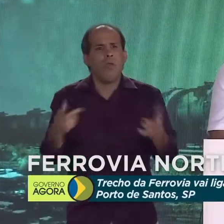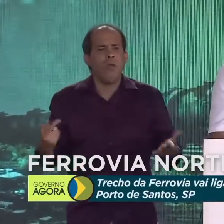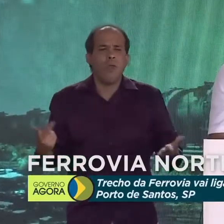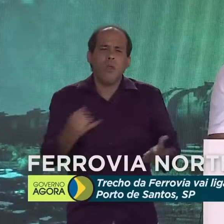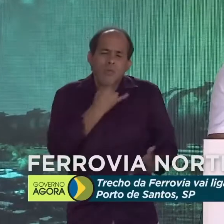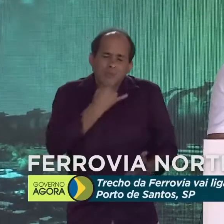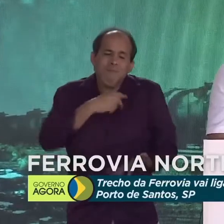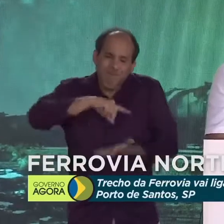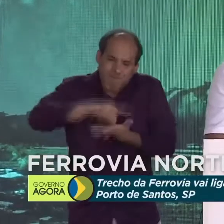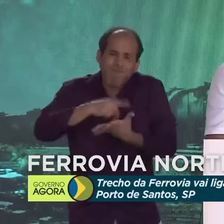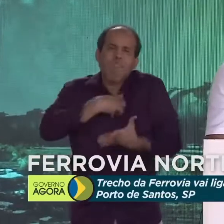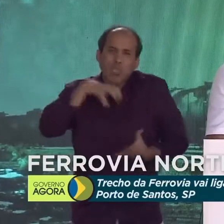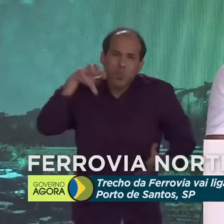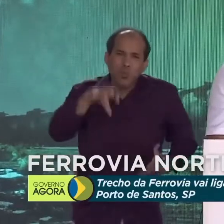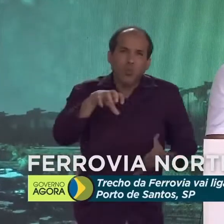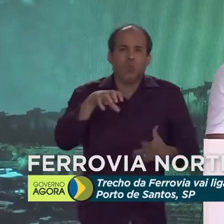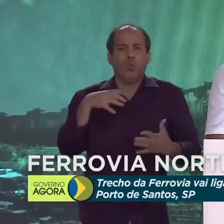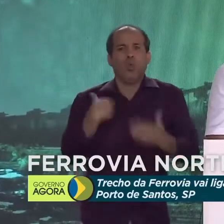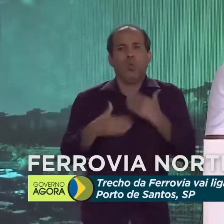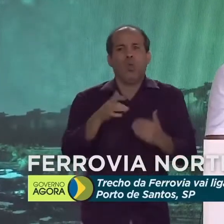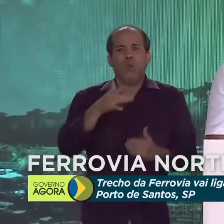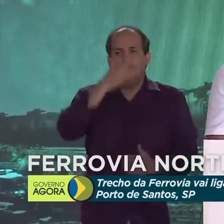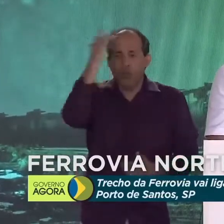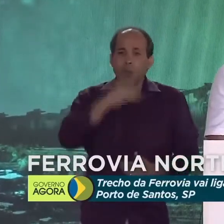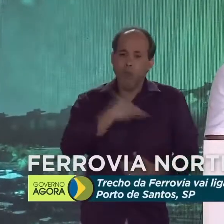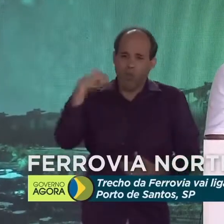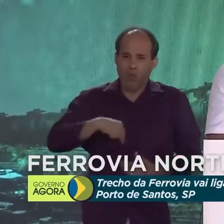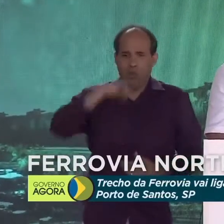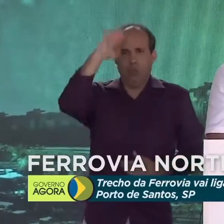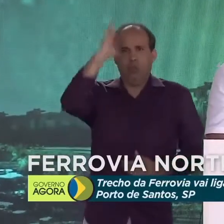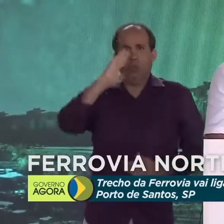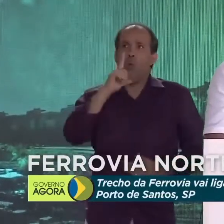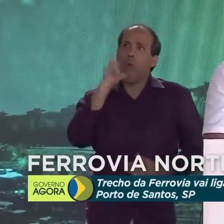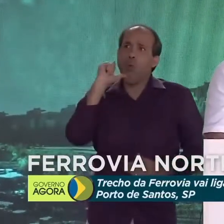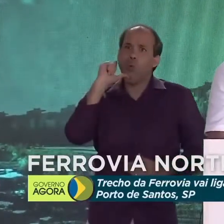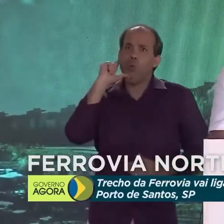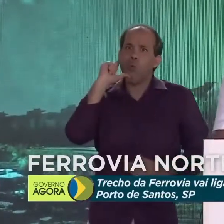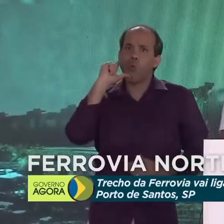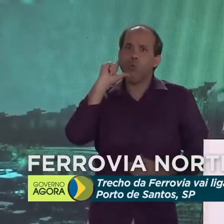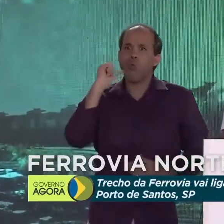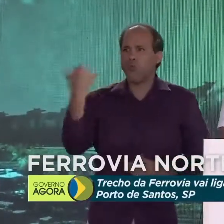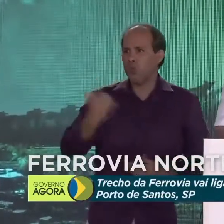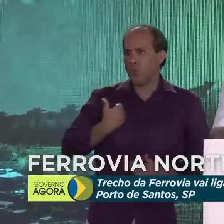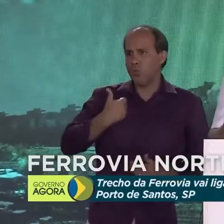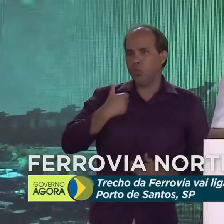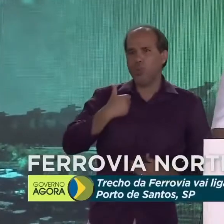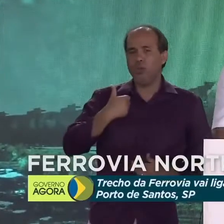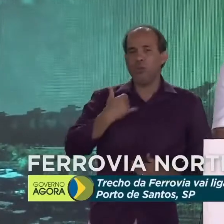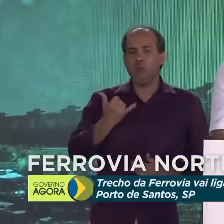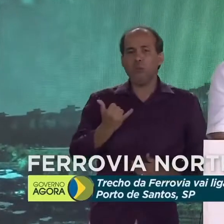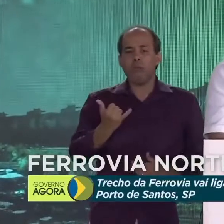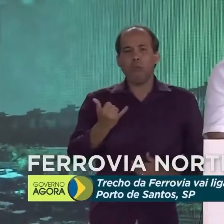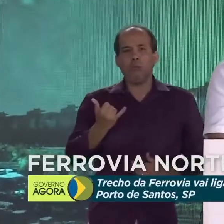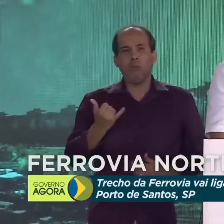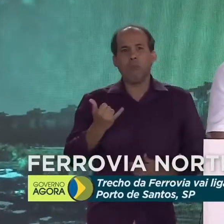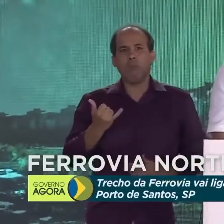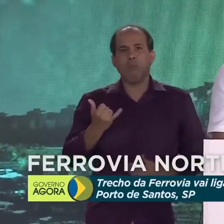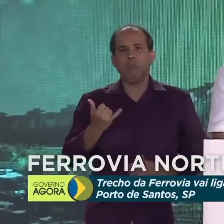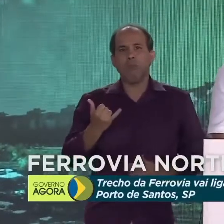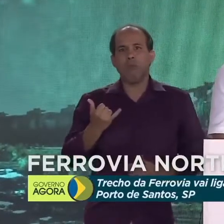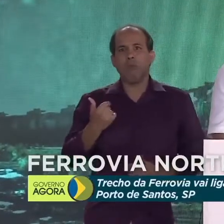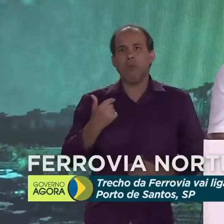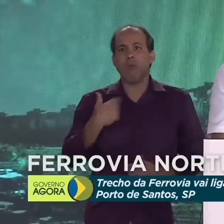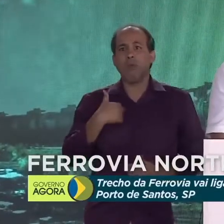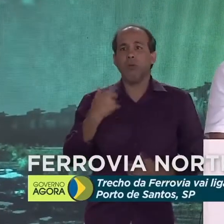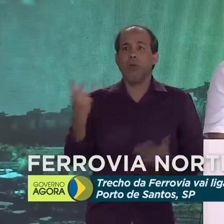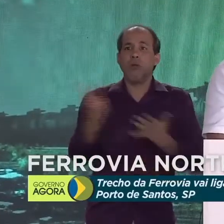Lamentamos qualquer morte no Brasil. Ontem tive a notícia que, sem querer, fiz um